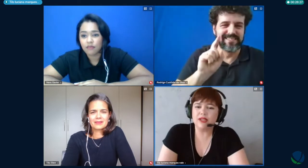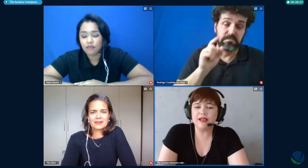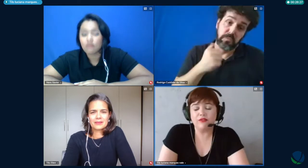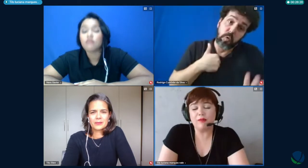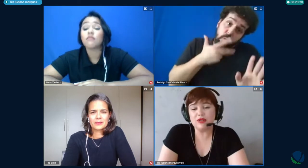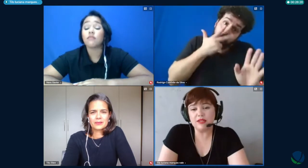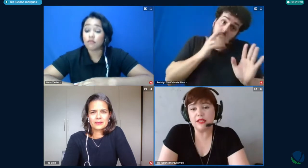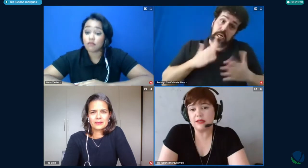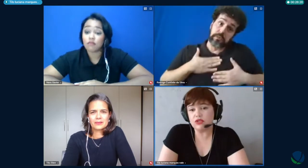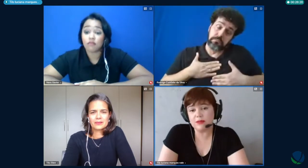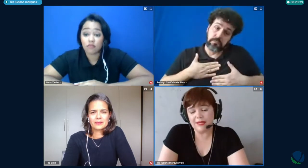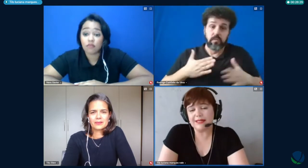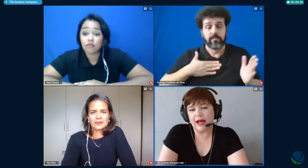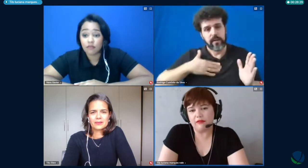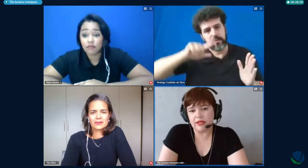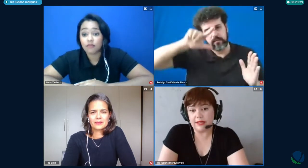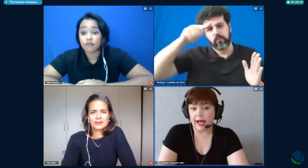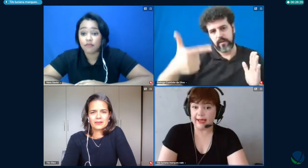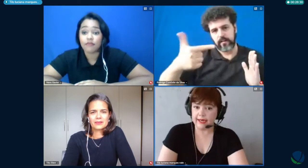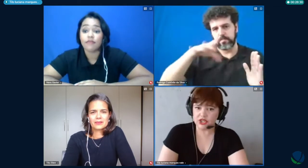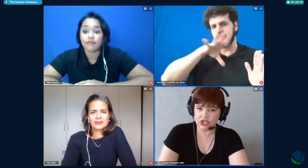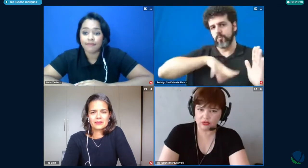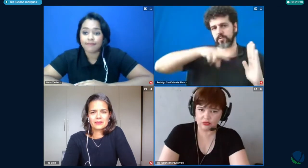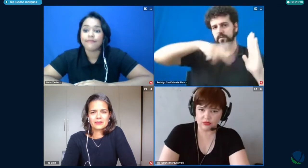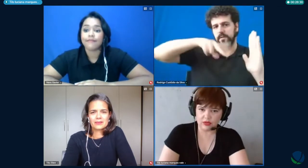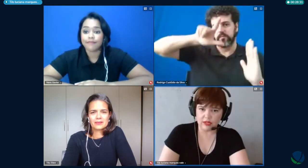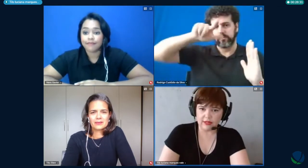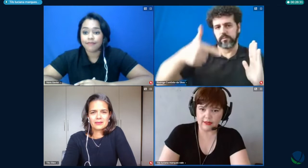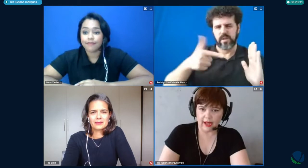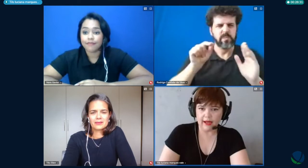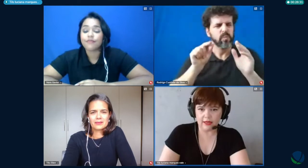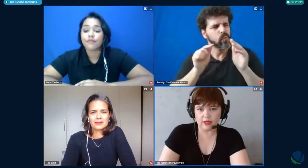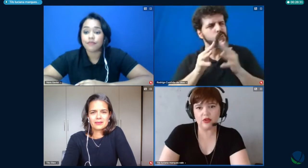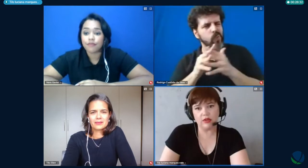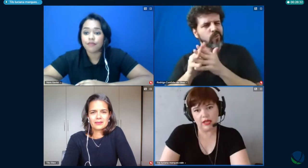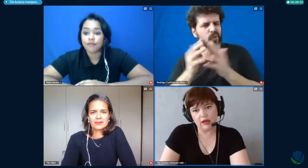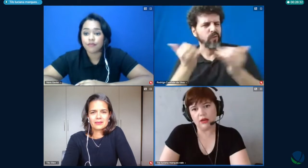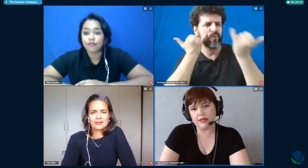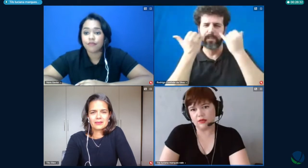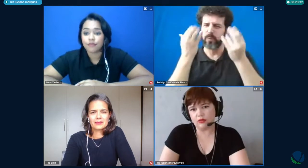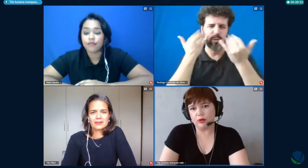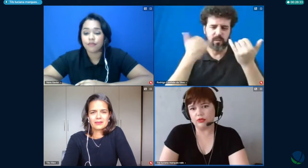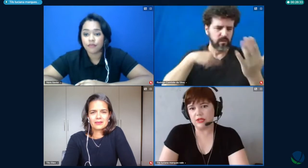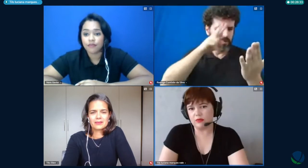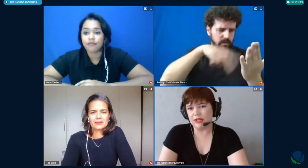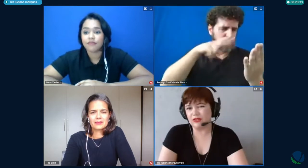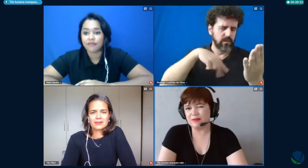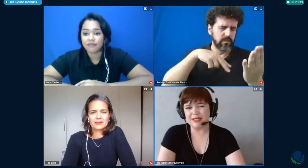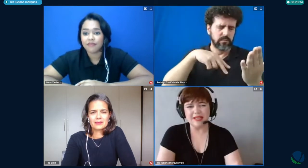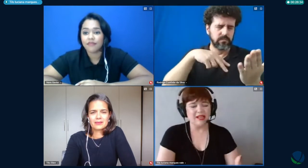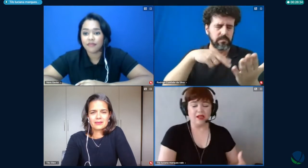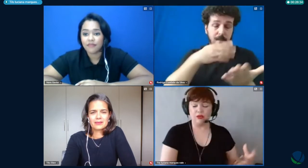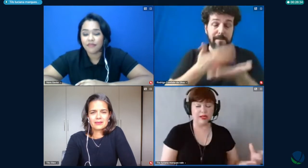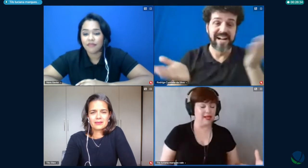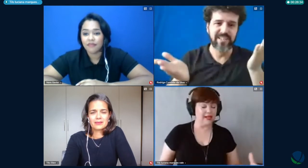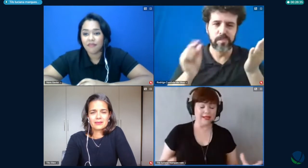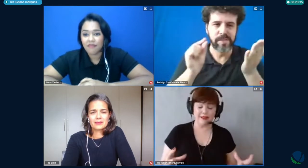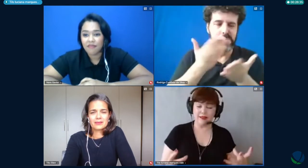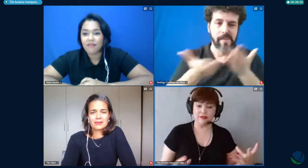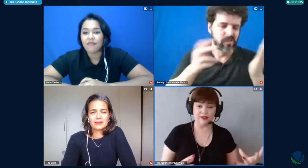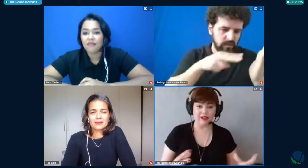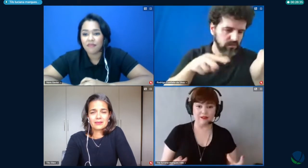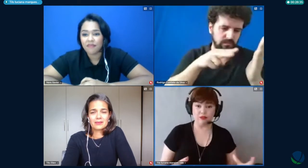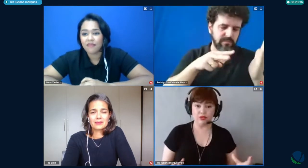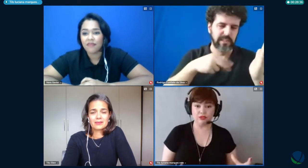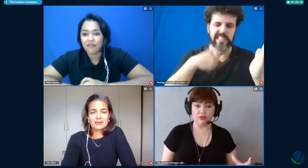coisa, então tem informações que são dispensáveis, acredito. Tá? Isso eu li, questão do português como L2, mas eu lia